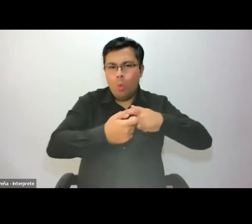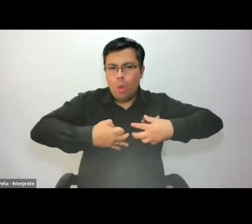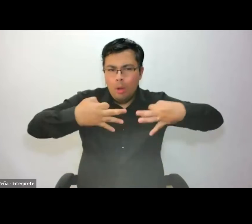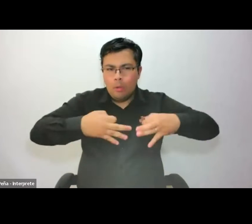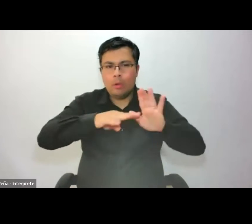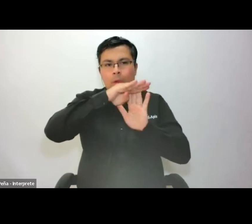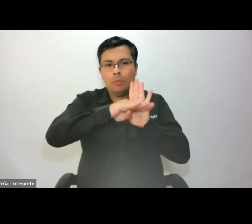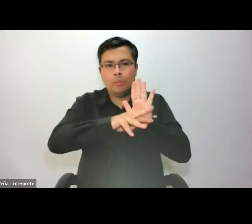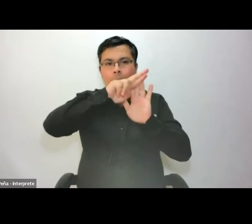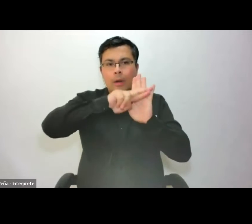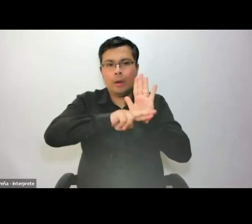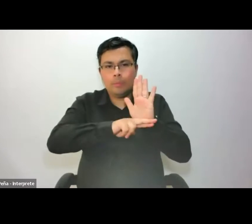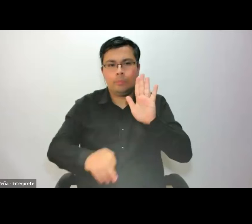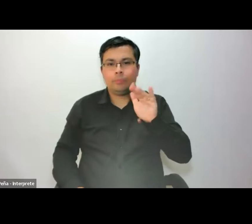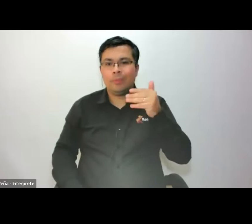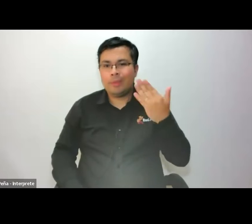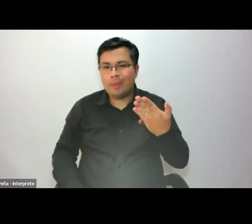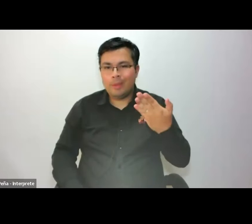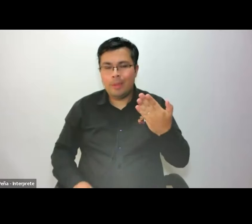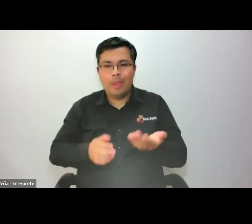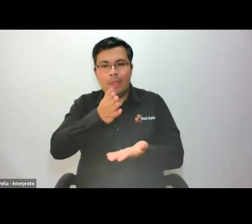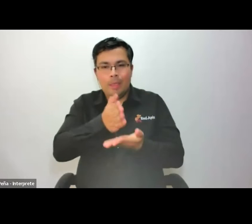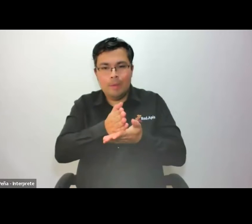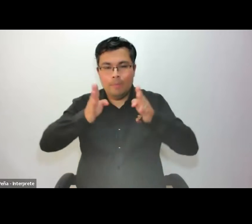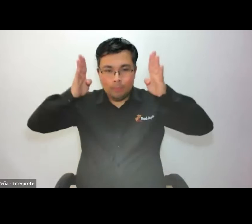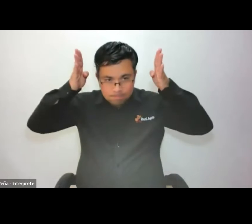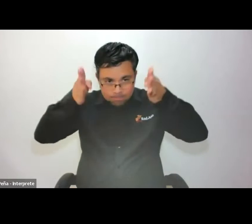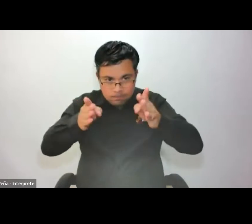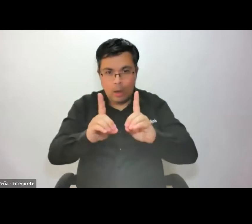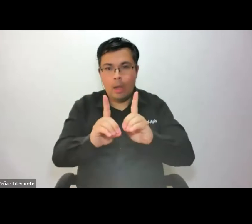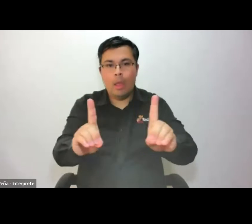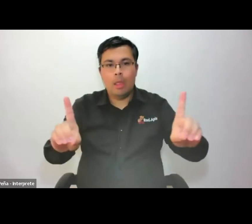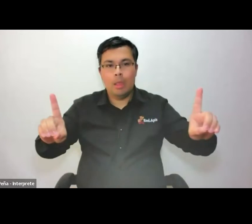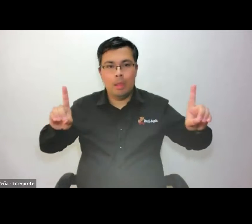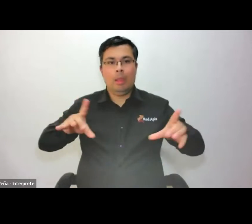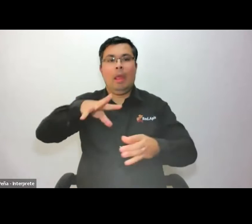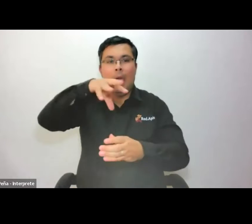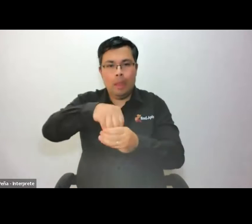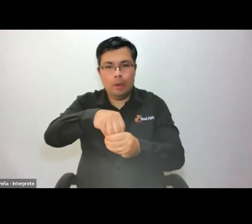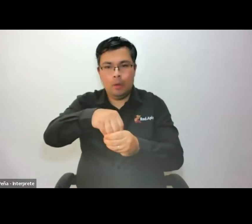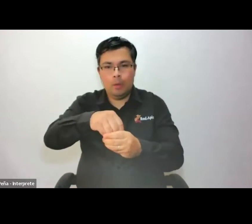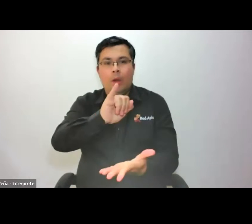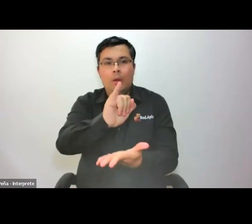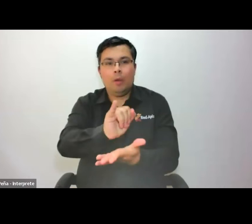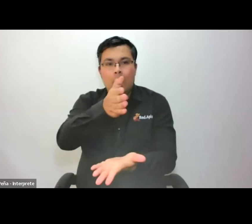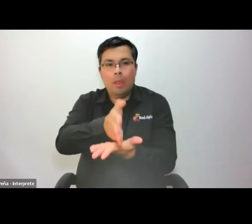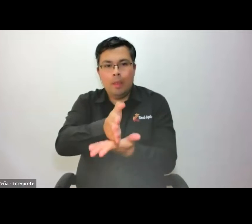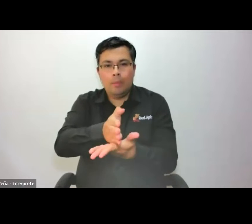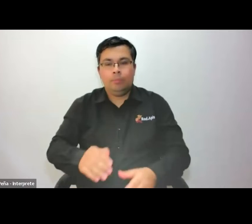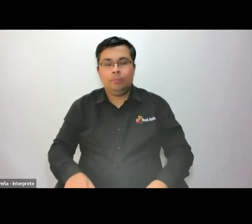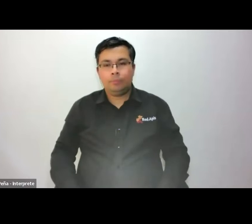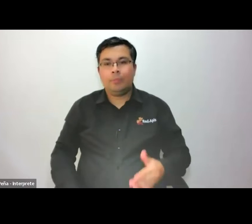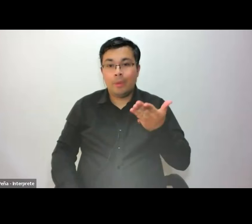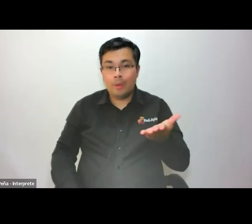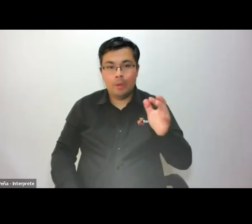cuenta de la diversidad de estudiantes que forman parte de las instituciones educativas. Entonces, en ese sentido, tiene una primera